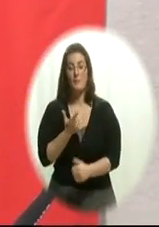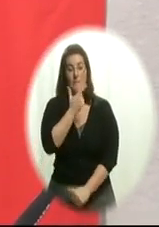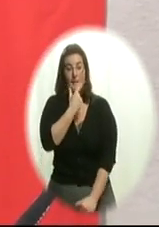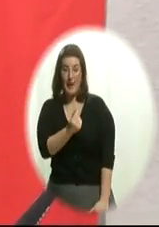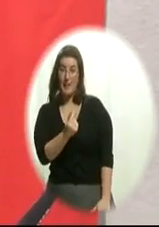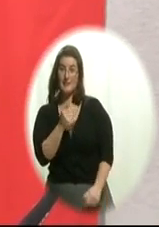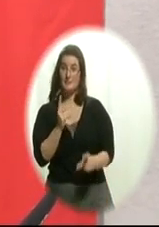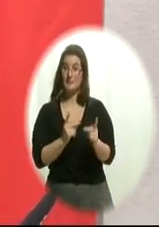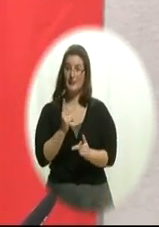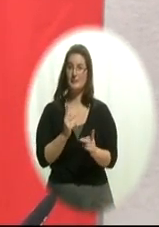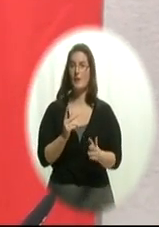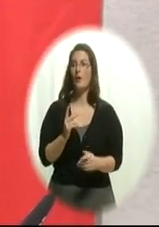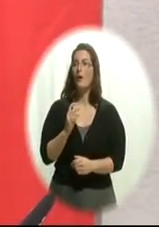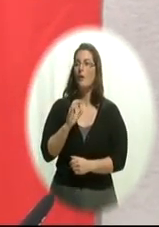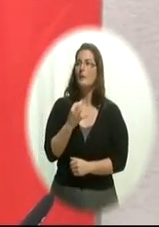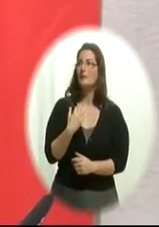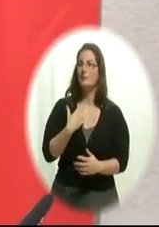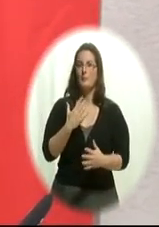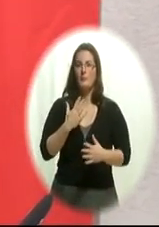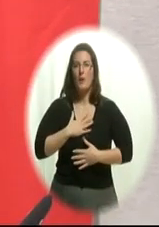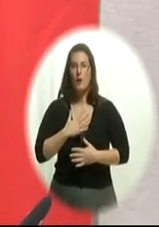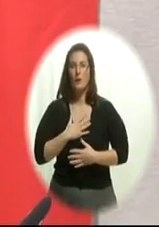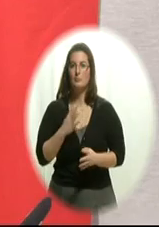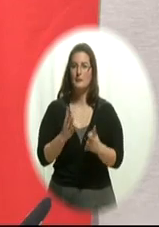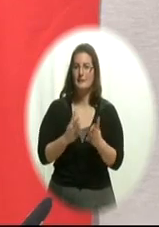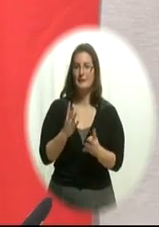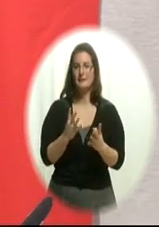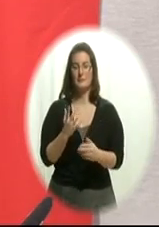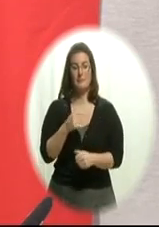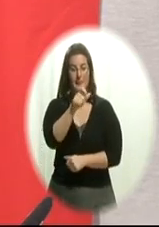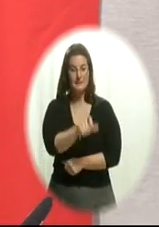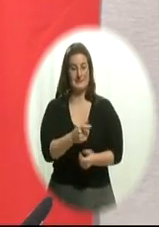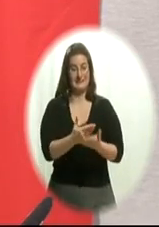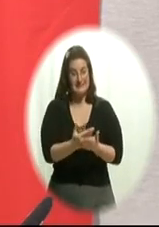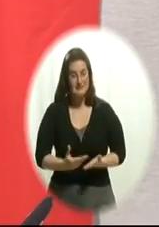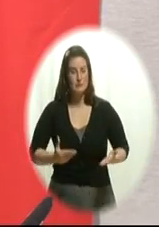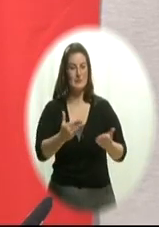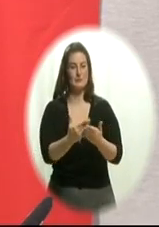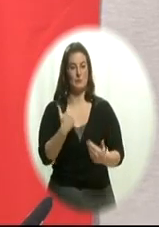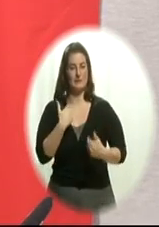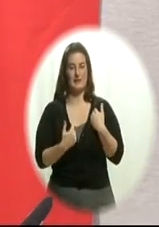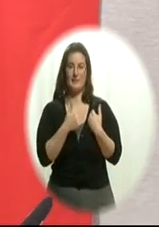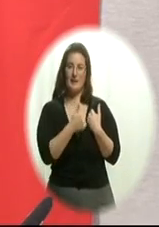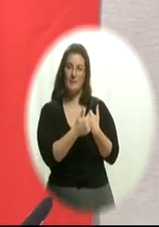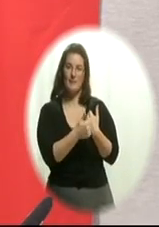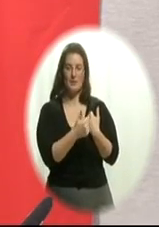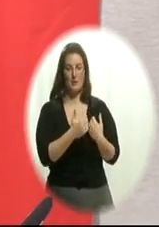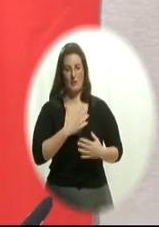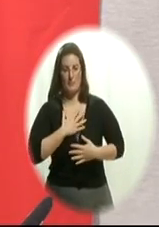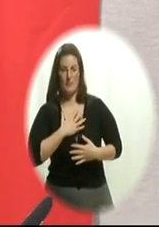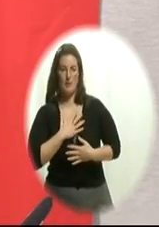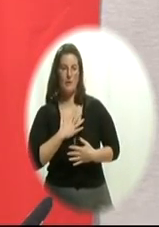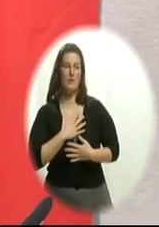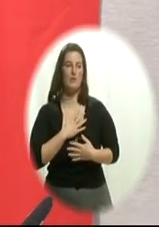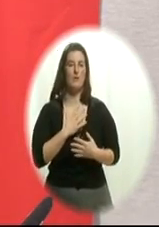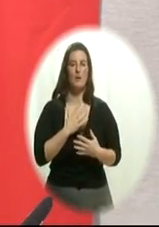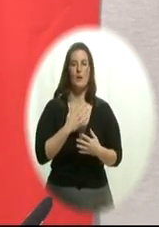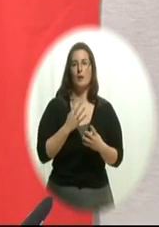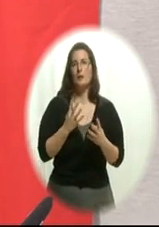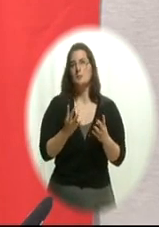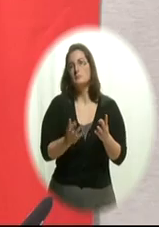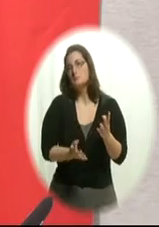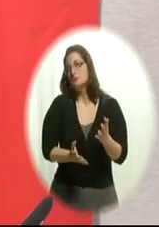laquelle de on ne peut pas communiquer. De ne pas savoir, d'avoir peur peut-être de la personne en situation de handicap elle-même, peut-être de